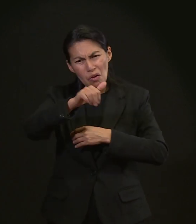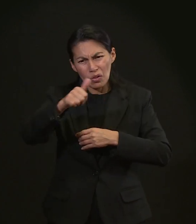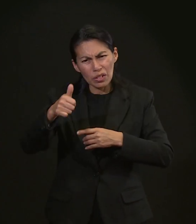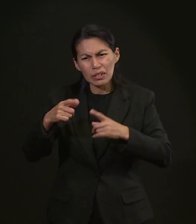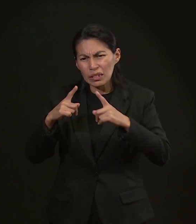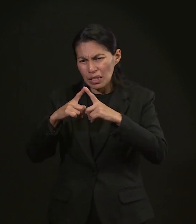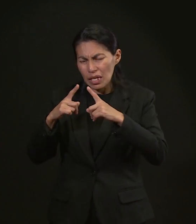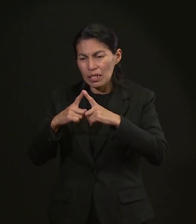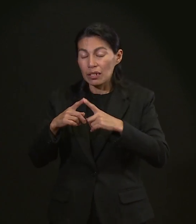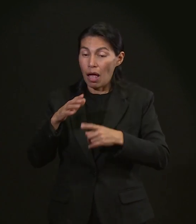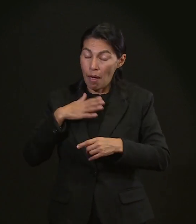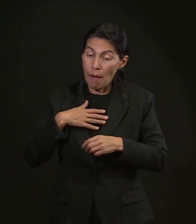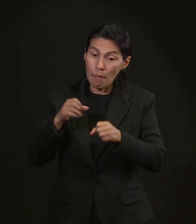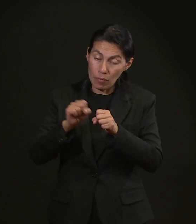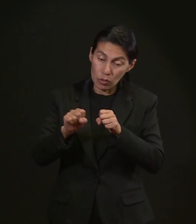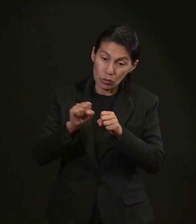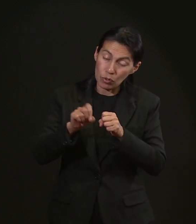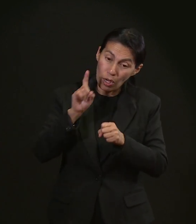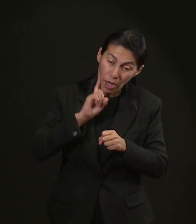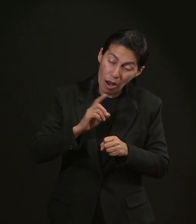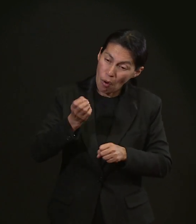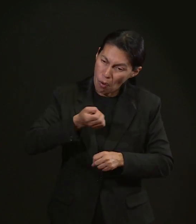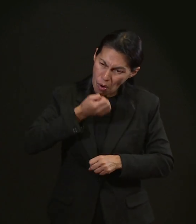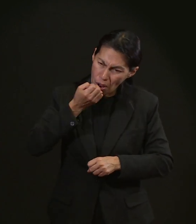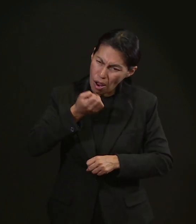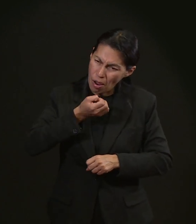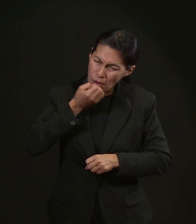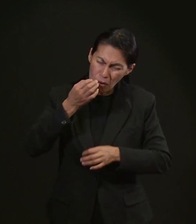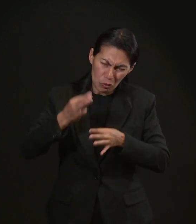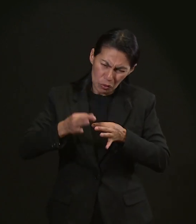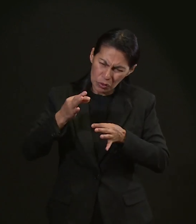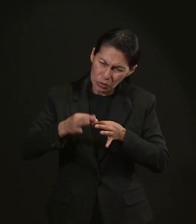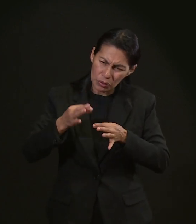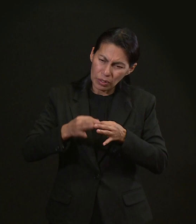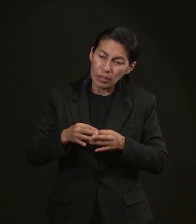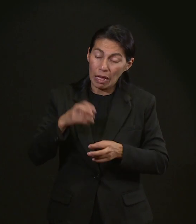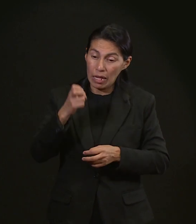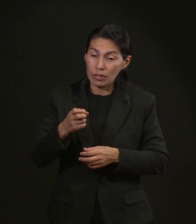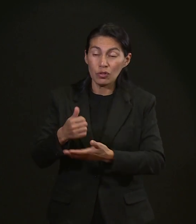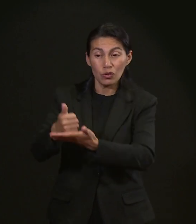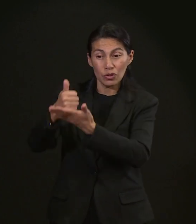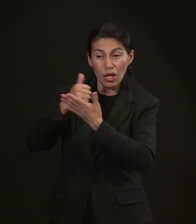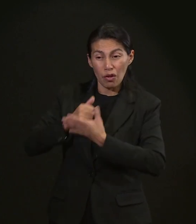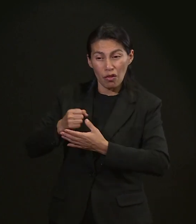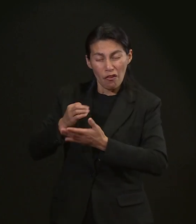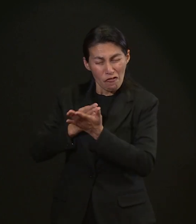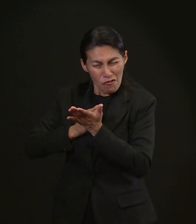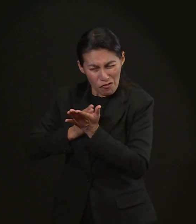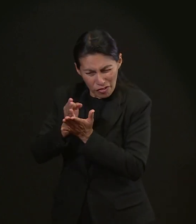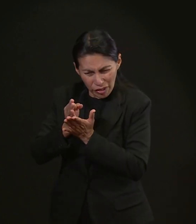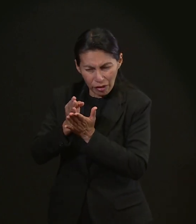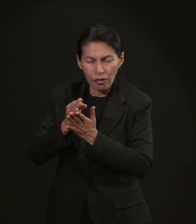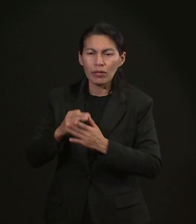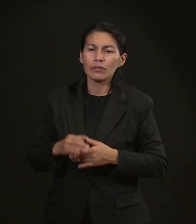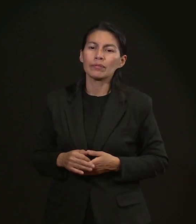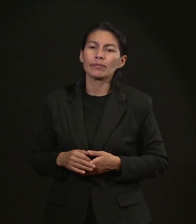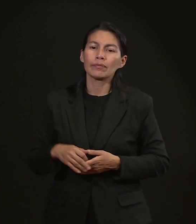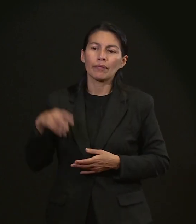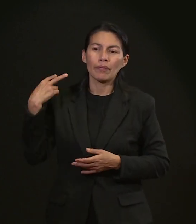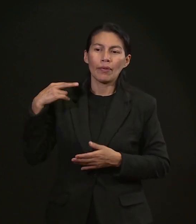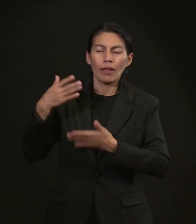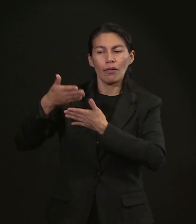en otras iglesias otro interior sí es claro mi suegra volaba mucho también eso nos mantuvo firmes porque fue una situación